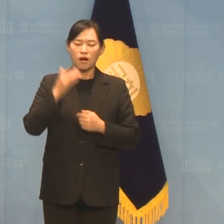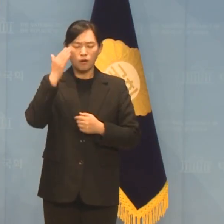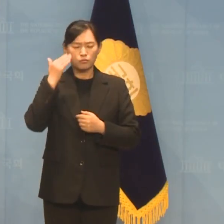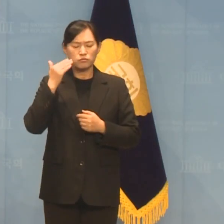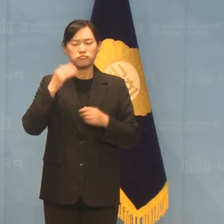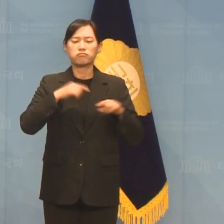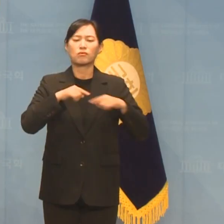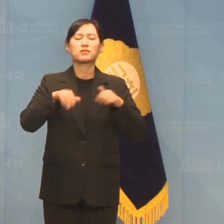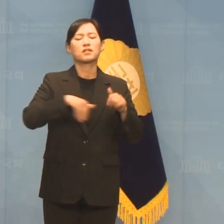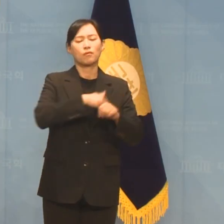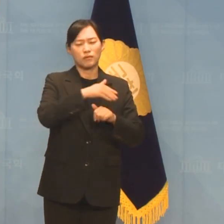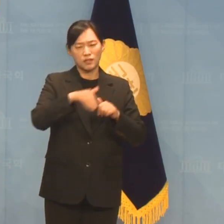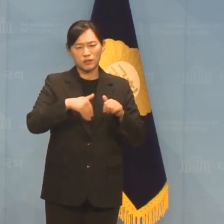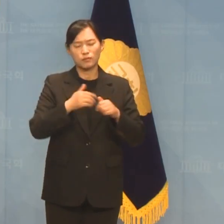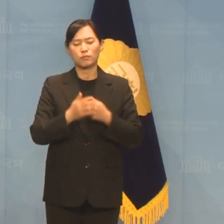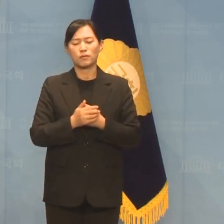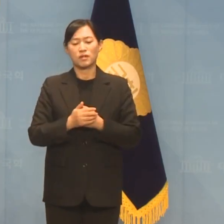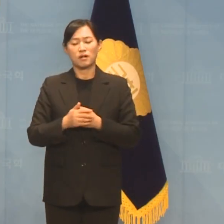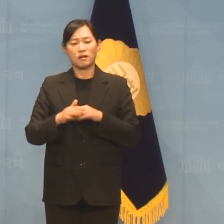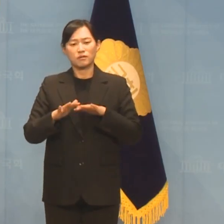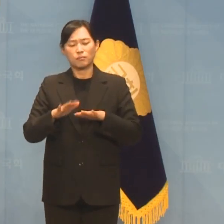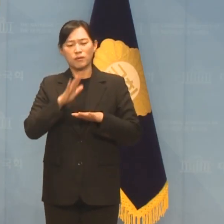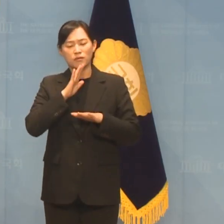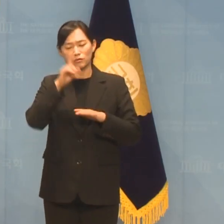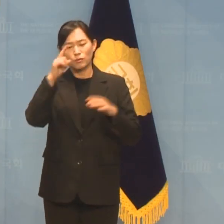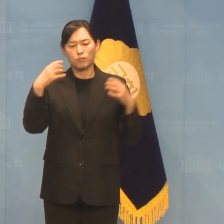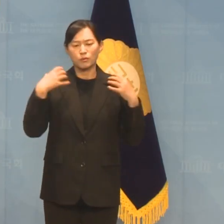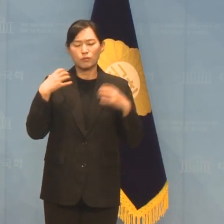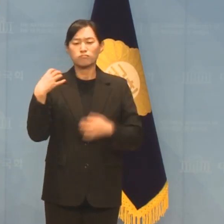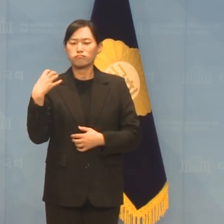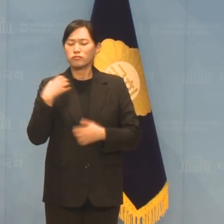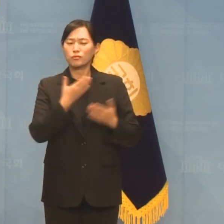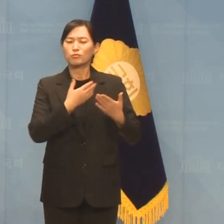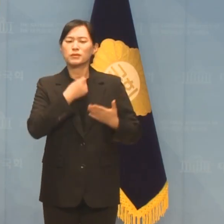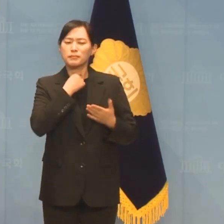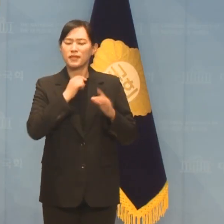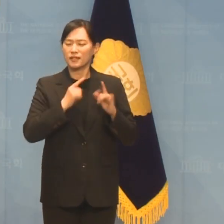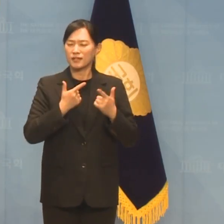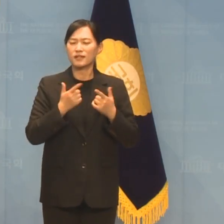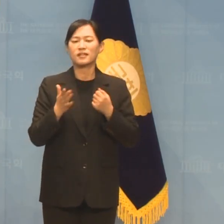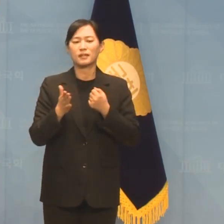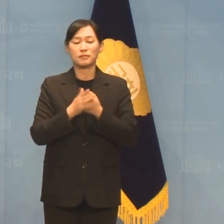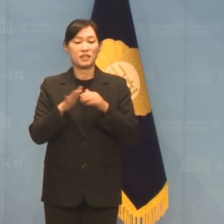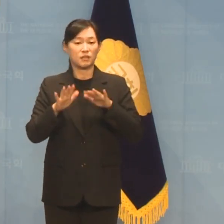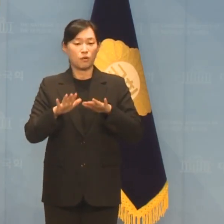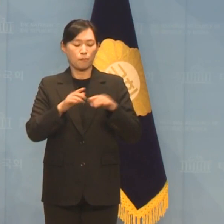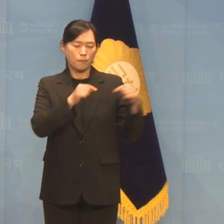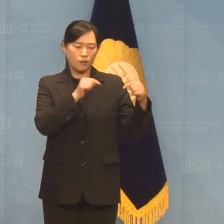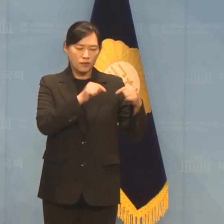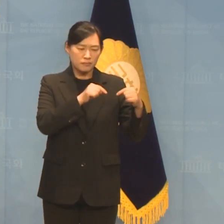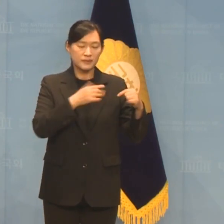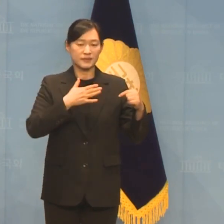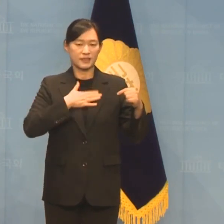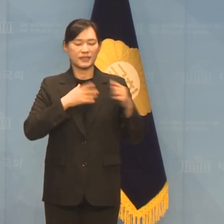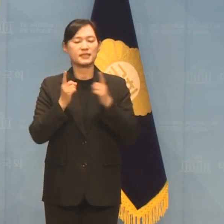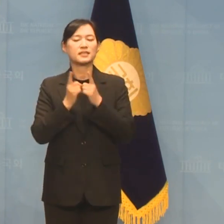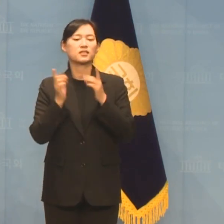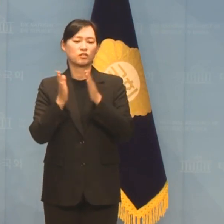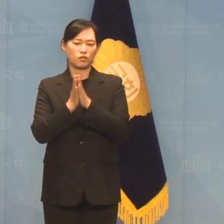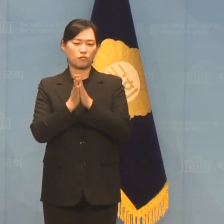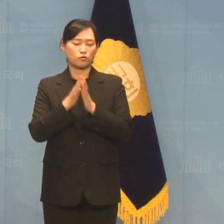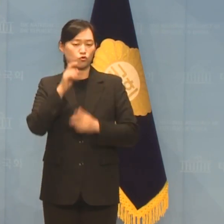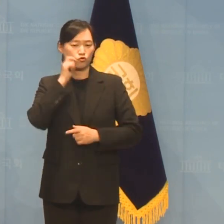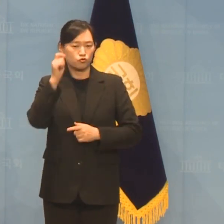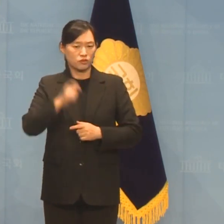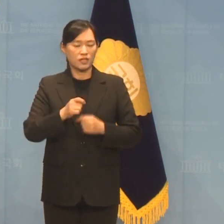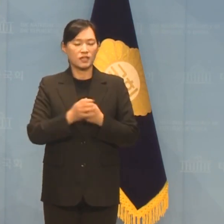상황 속에서 우리 정부에게 그 어떤 부담도 주고 싶지 않았기에 이번 면담은 제가 직접